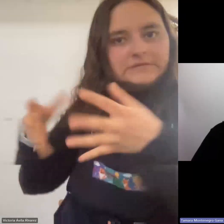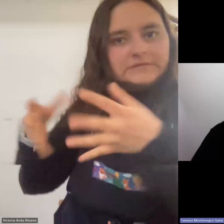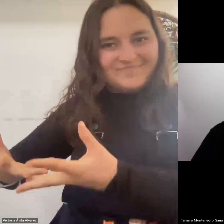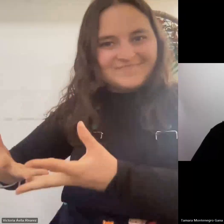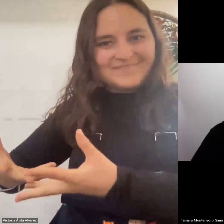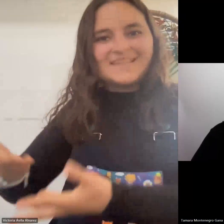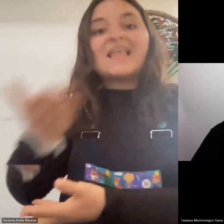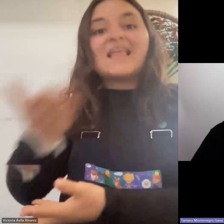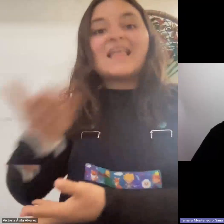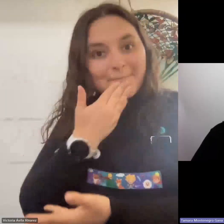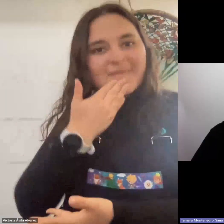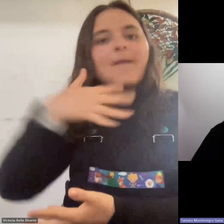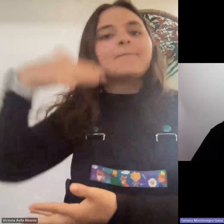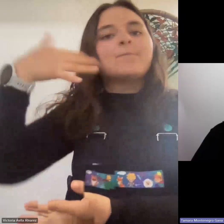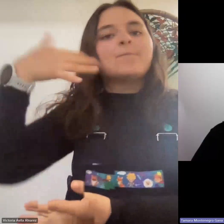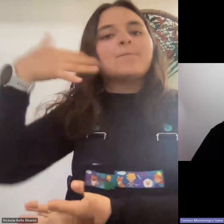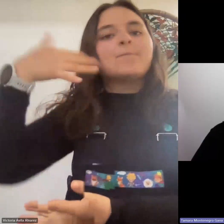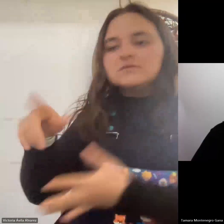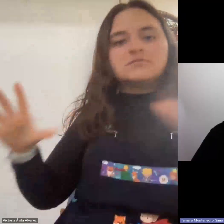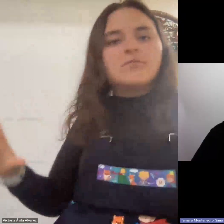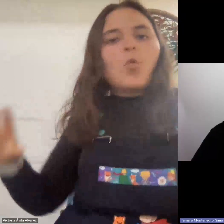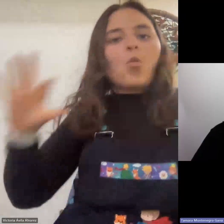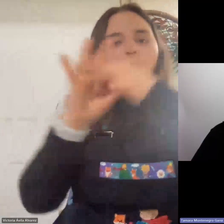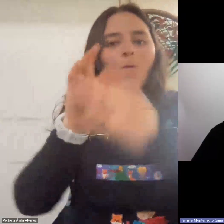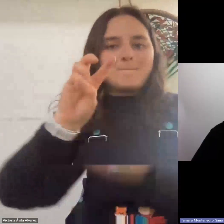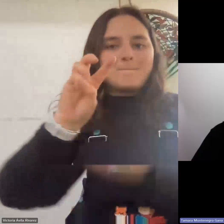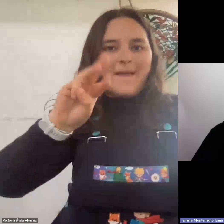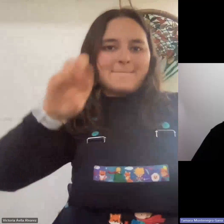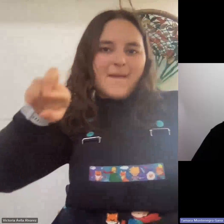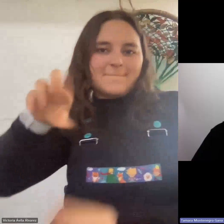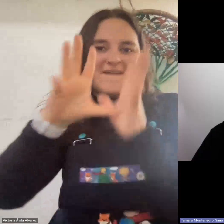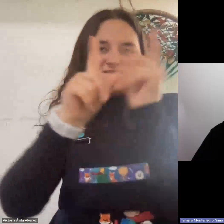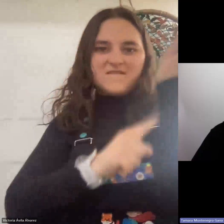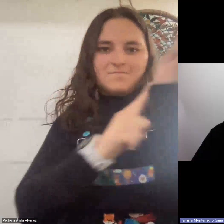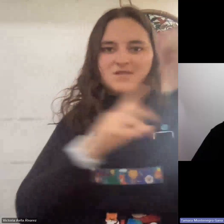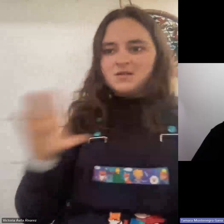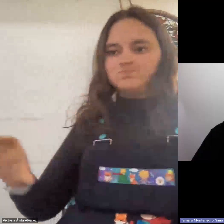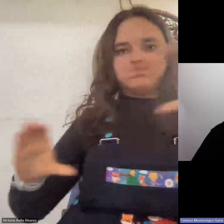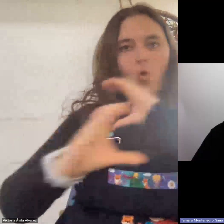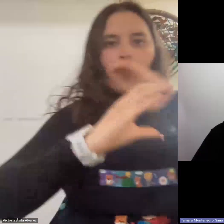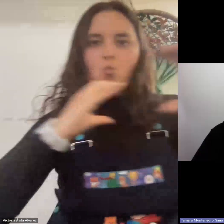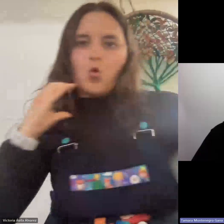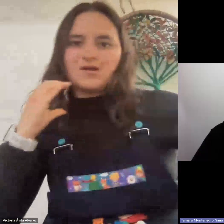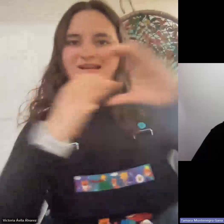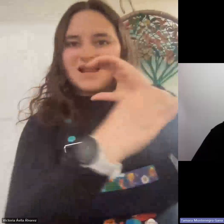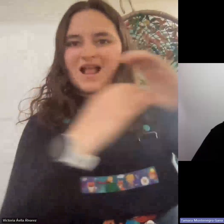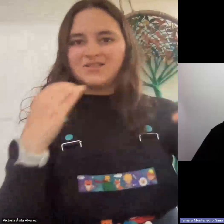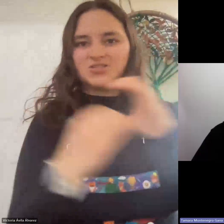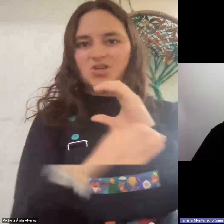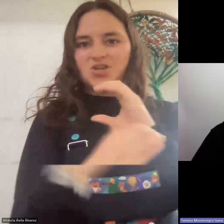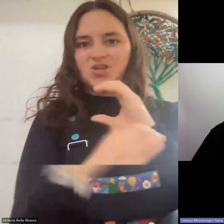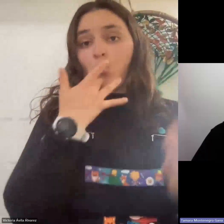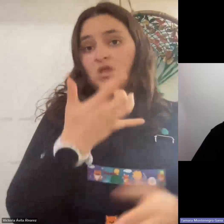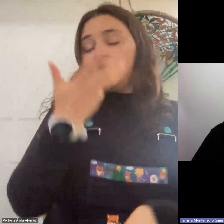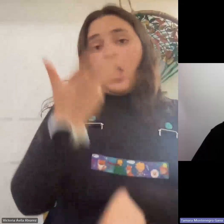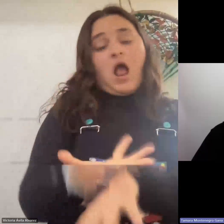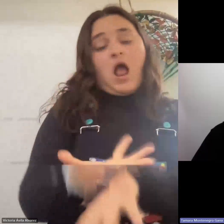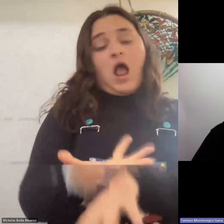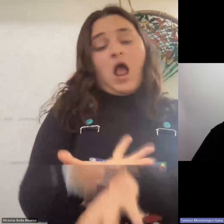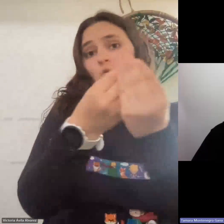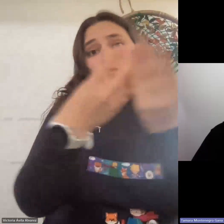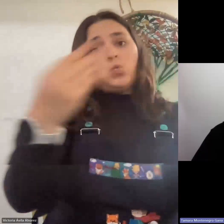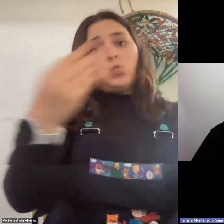podemos? Explicar eso también es importante para que tenga ese vínculo también con la familia, con el papá, la mamá,